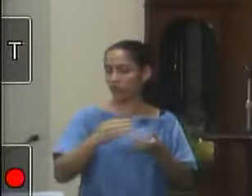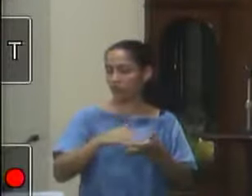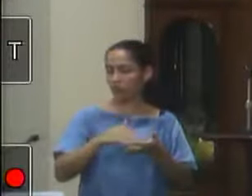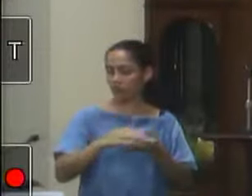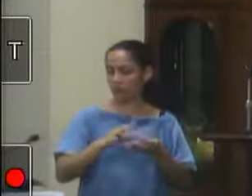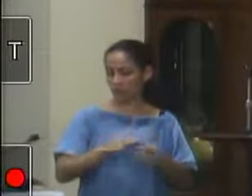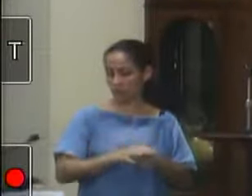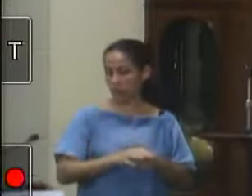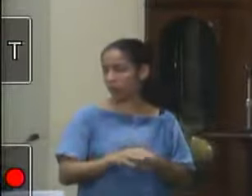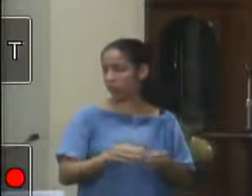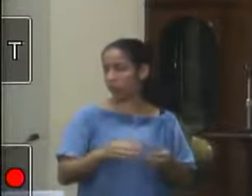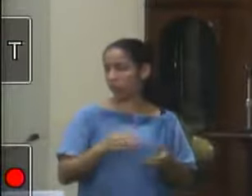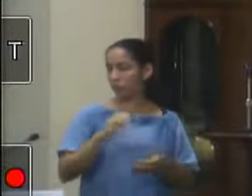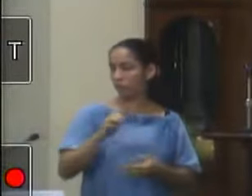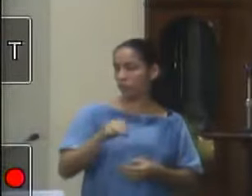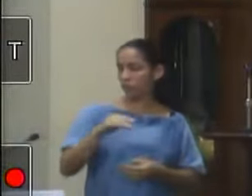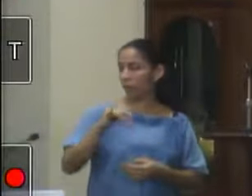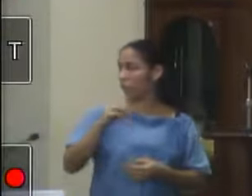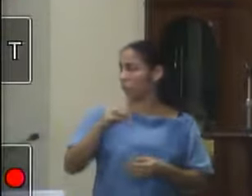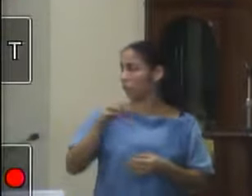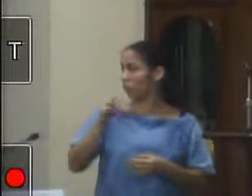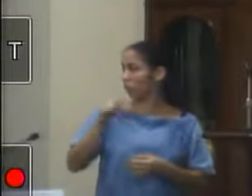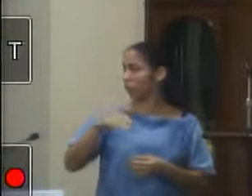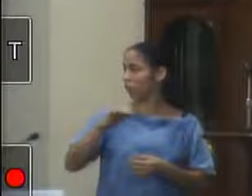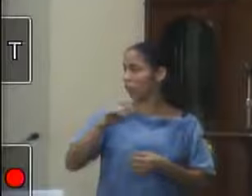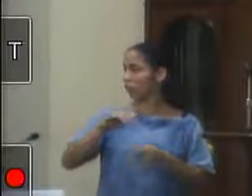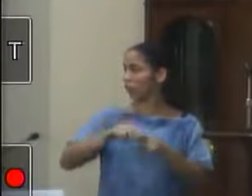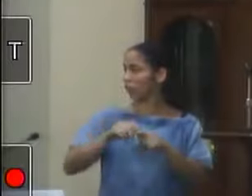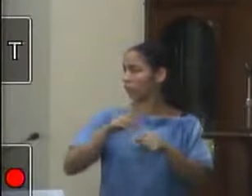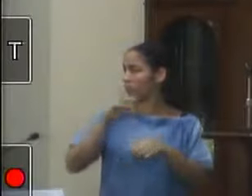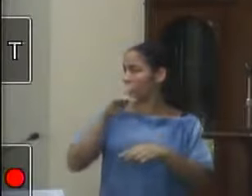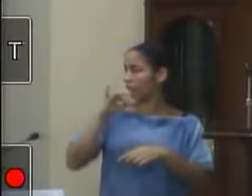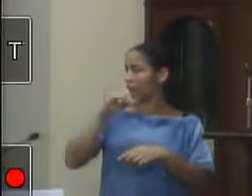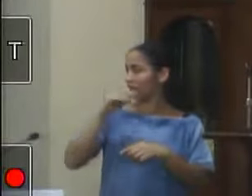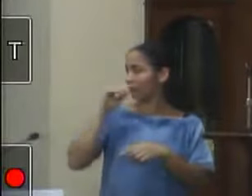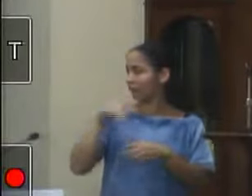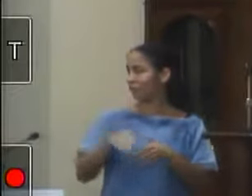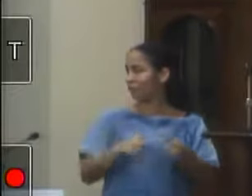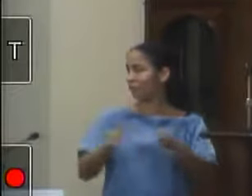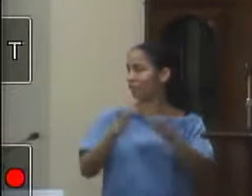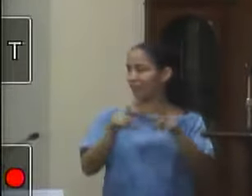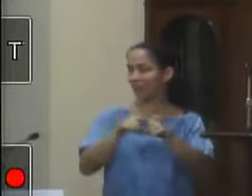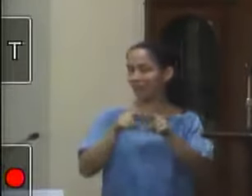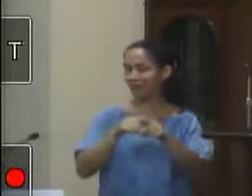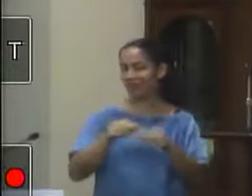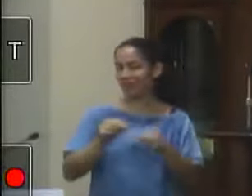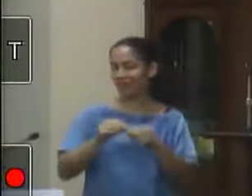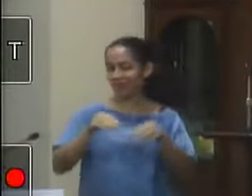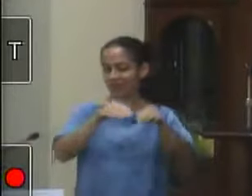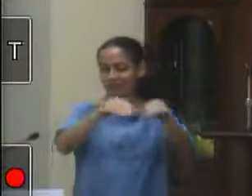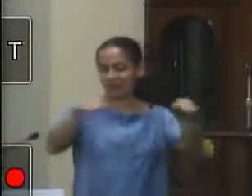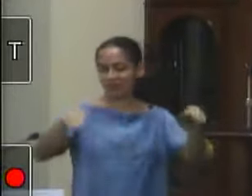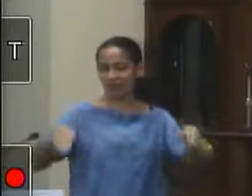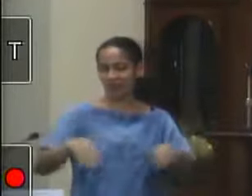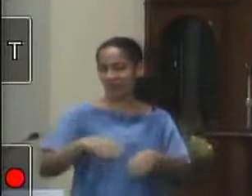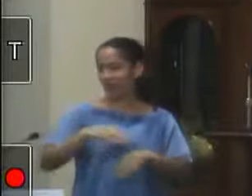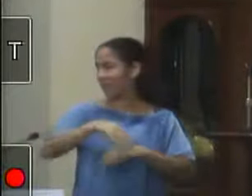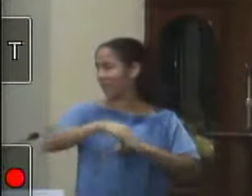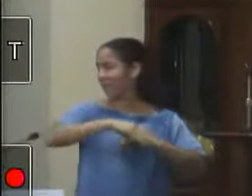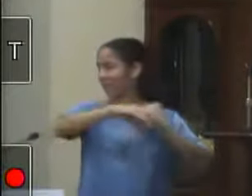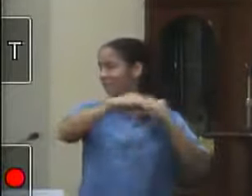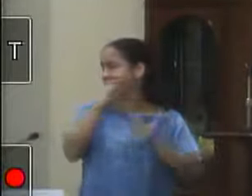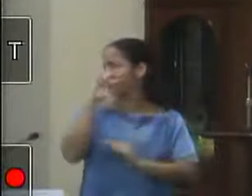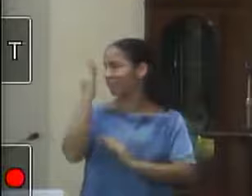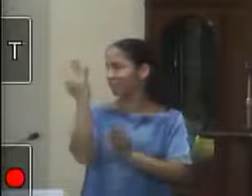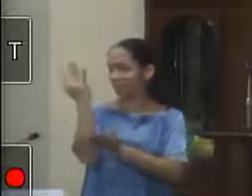secretária de Meio Ambiente de Três Rios mandou e disse que é um projeto barato, é basicamente feito com ripa de madeira e tal. Então, acho que a gente vai